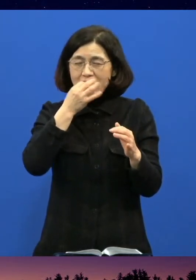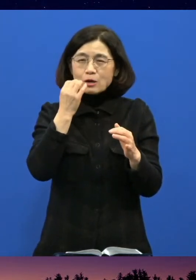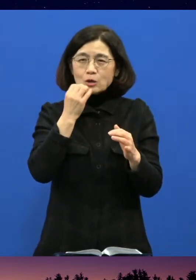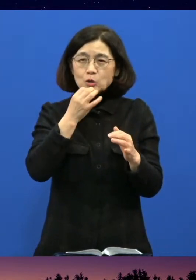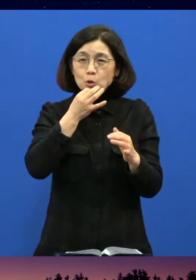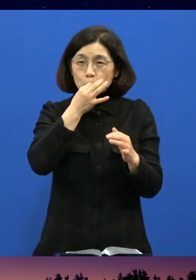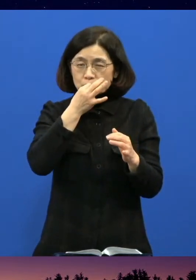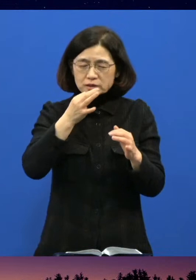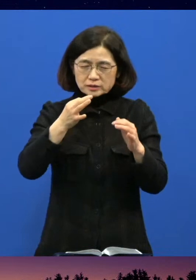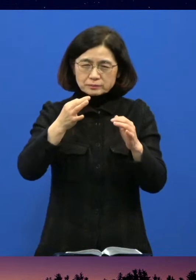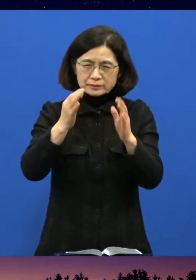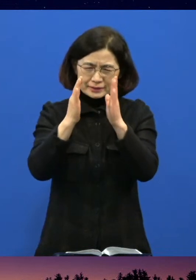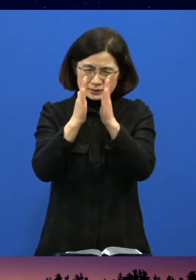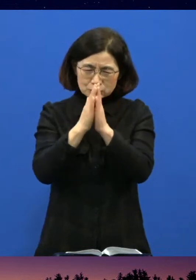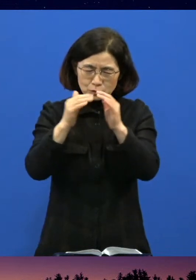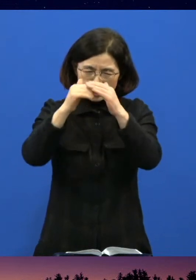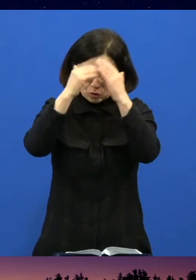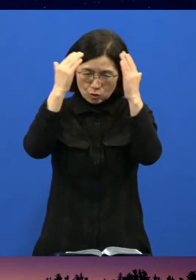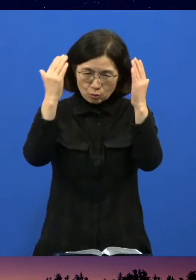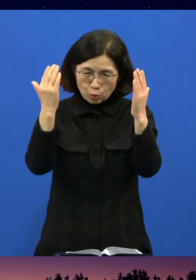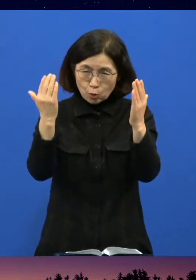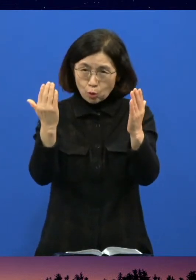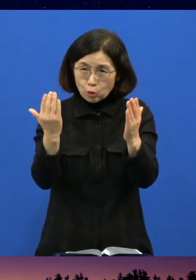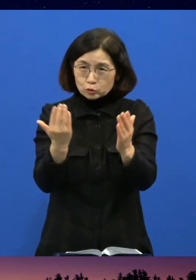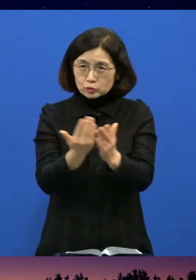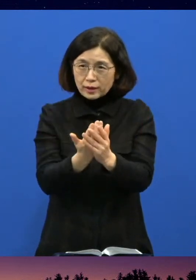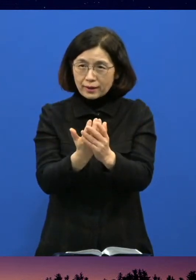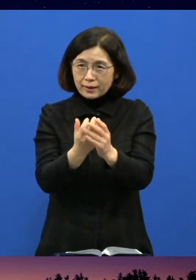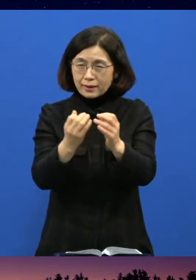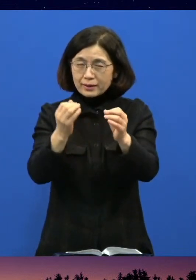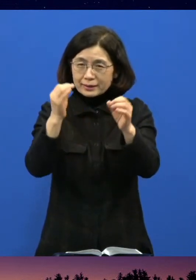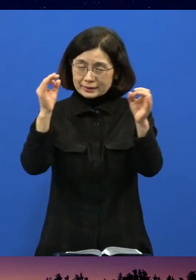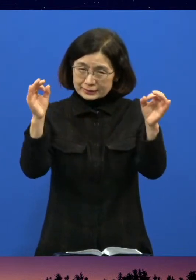기도들이 다 걸러지게 하세요.